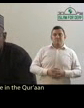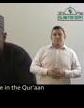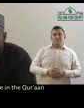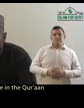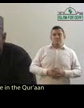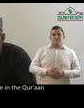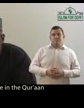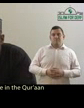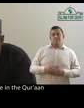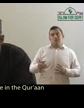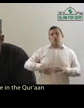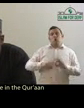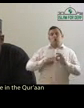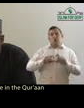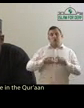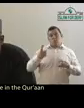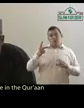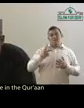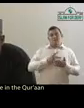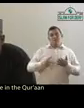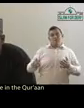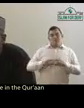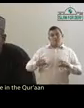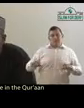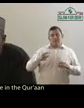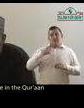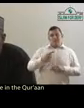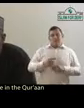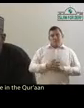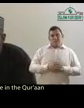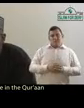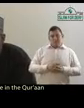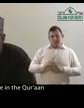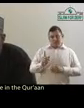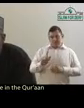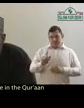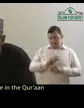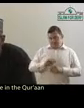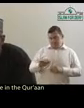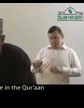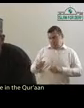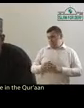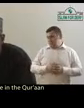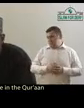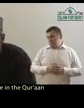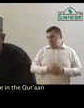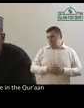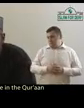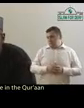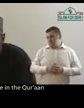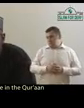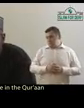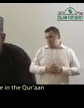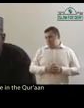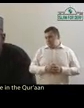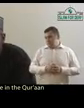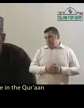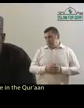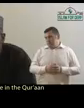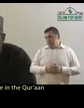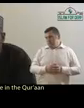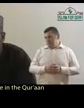There's a verse in the Quran that says, عسى أن تكرهوا شيئا وهو خير لكم وعسى أن